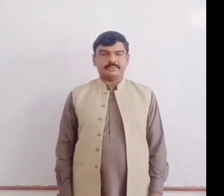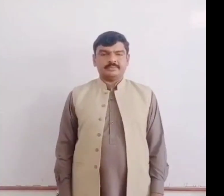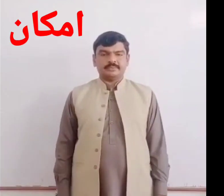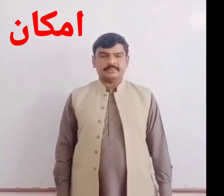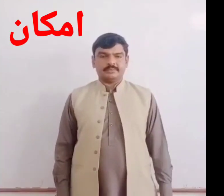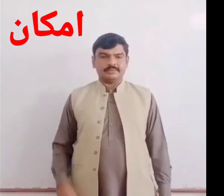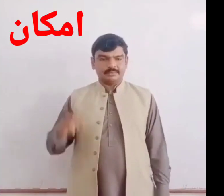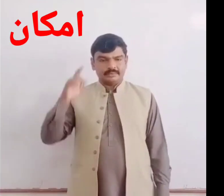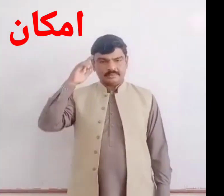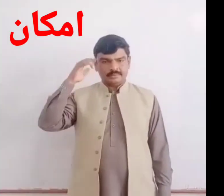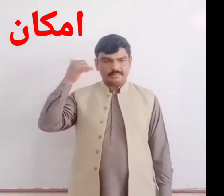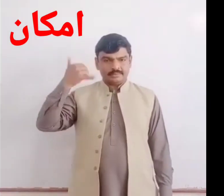इम्कान,